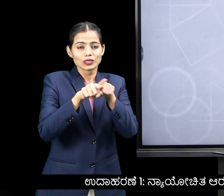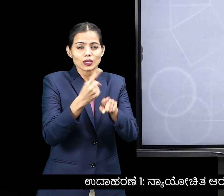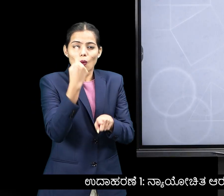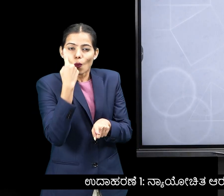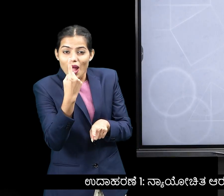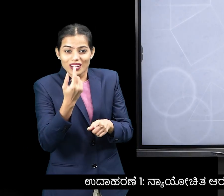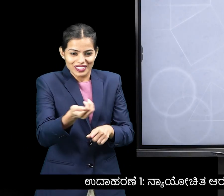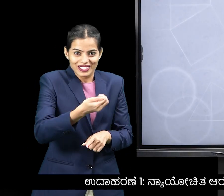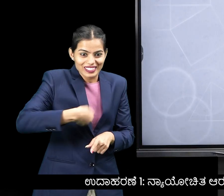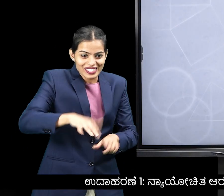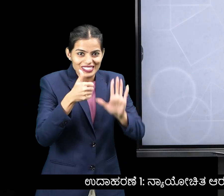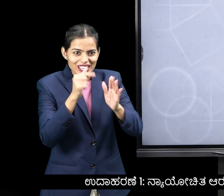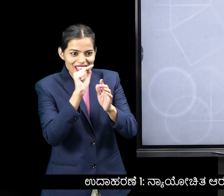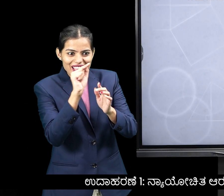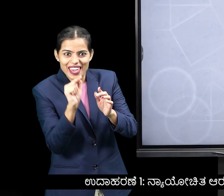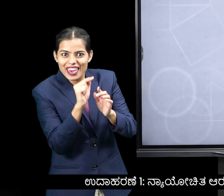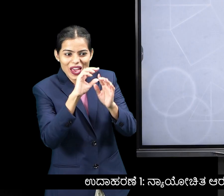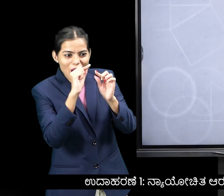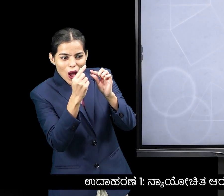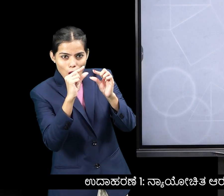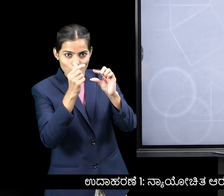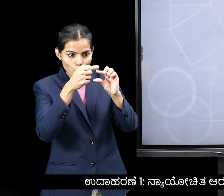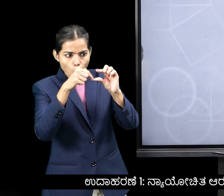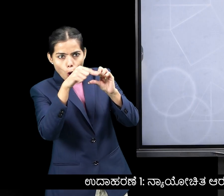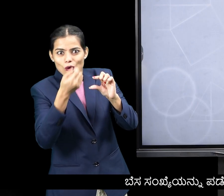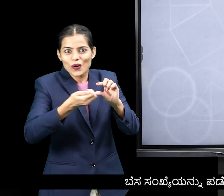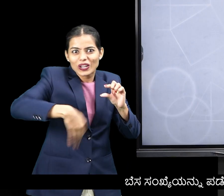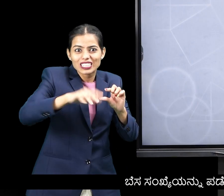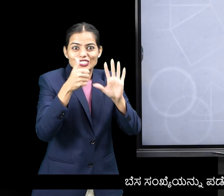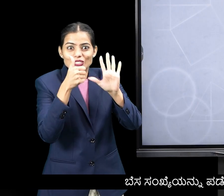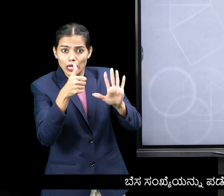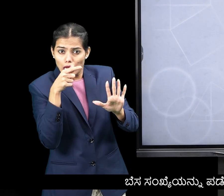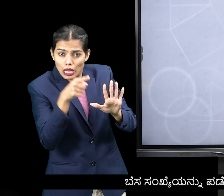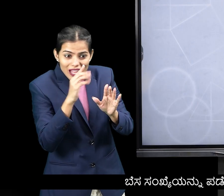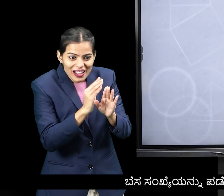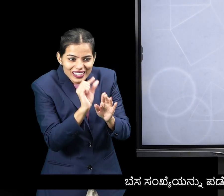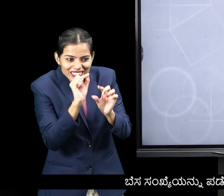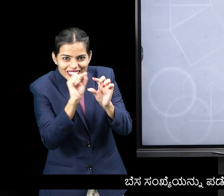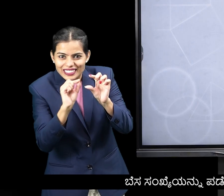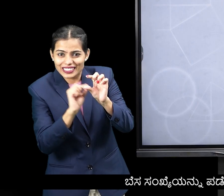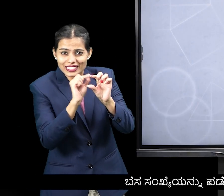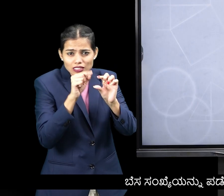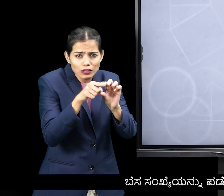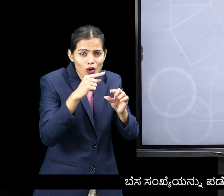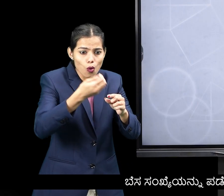ಉದಾಹರಣೆ 1, ನ್ಯಾಯೋಚಿತ 6 ಬದಿಯ ದಾಳವನ್ನ ಉರುಳಿಸಲಾಗಿದೆ. ಬೆಸ ಸಂಖ್ಯೆಯನ್ನ ಪಡೆಯುವ ಸಂಭವನೀಯತೆ ಏನು?